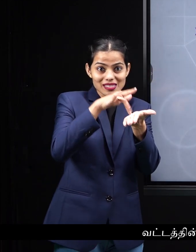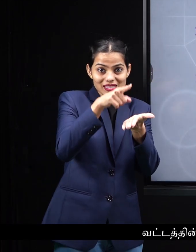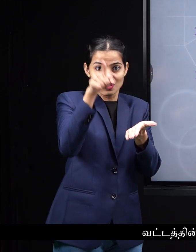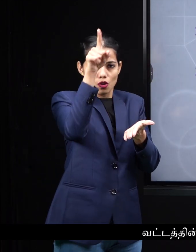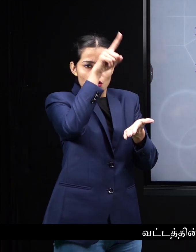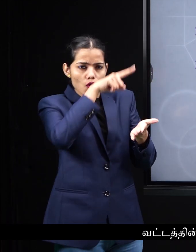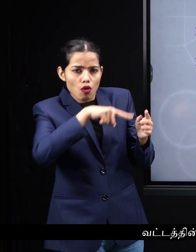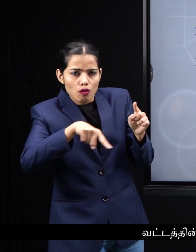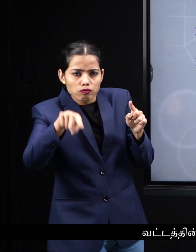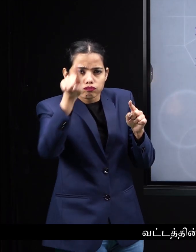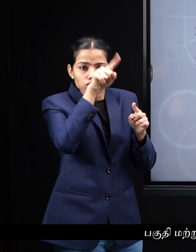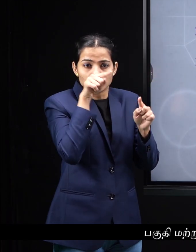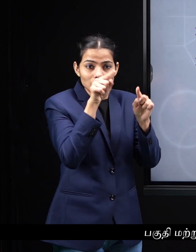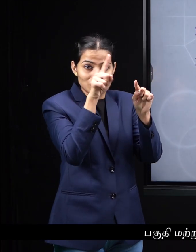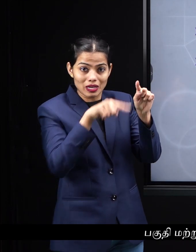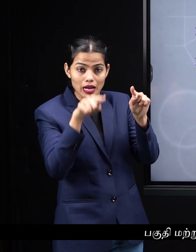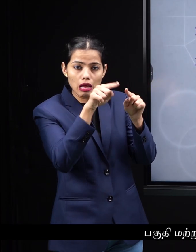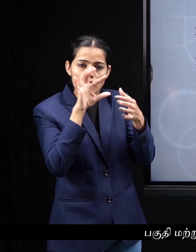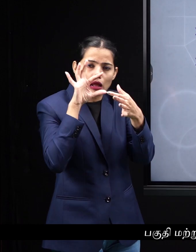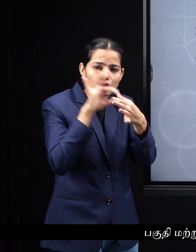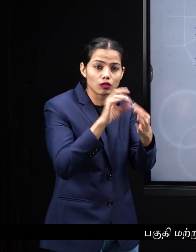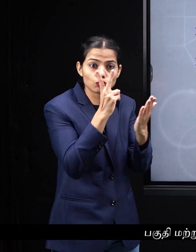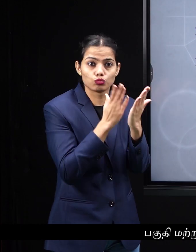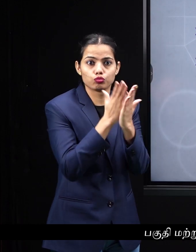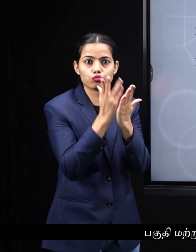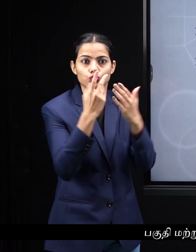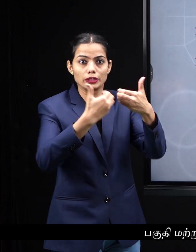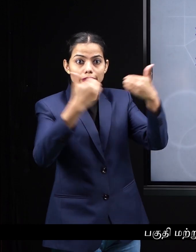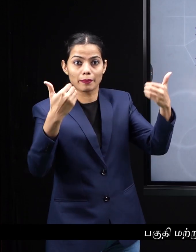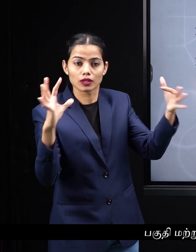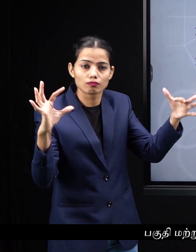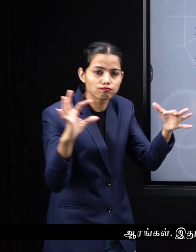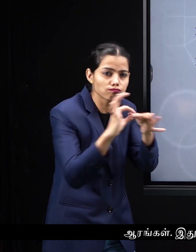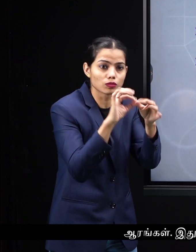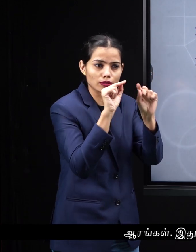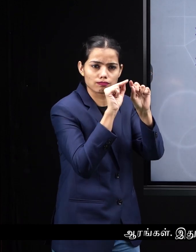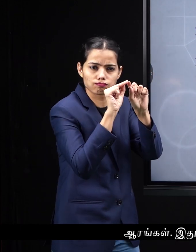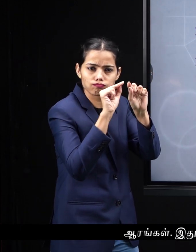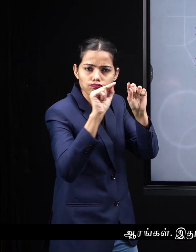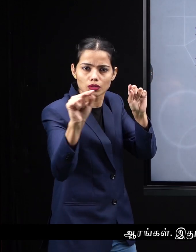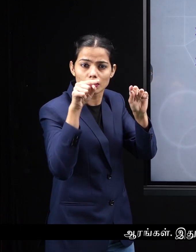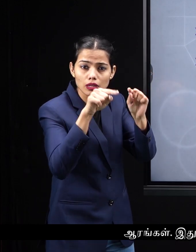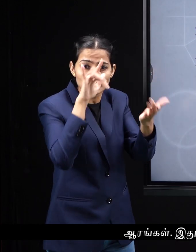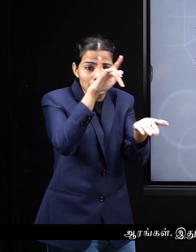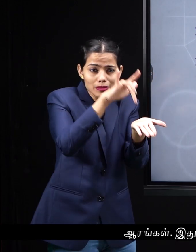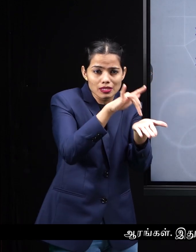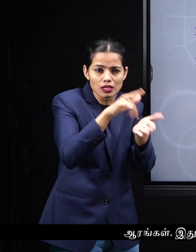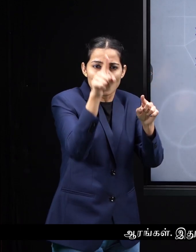வட்டத்தின் பிரிவு என்பது ஒரு வளைவால் மூடப்பட்ட பகுதி மற்றும் வட்டத்தின் மையத்தில் சேரும் இரண்டு ஆரங்கள். இது பெரிய